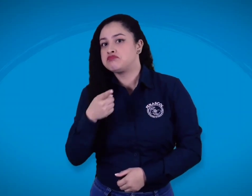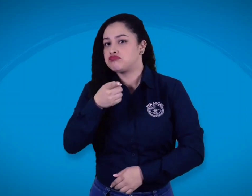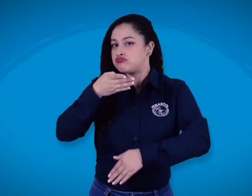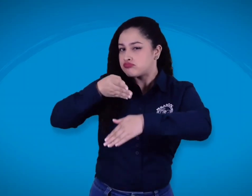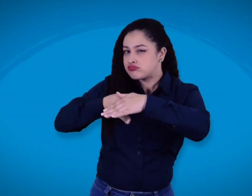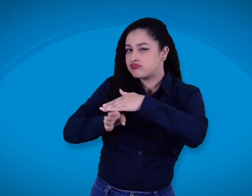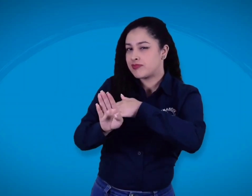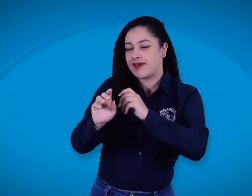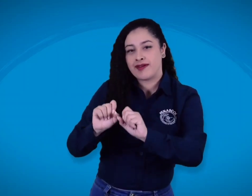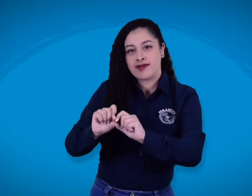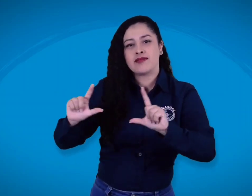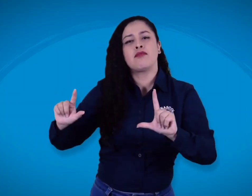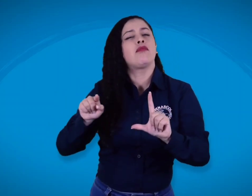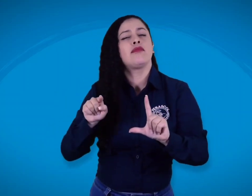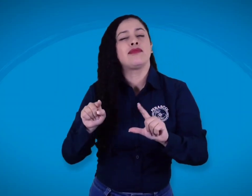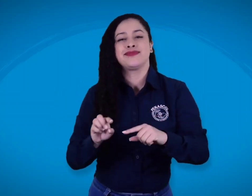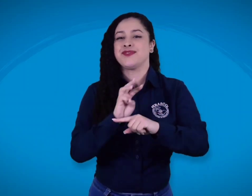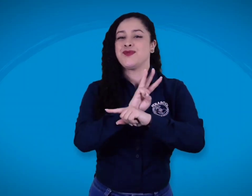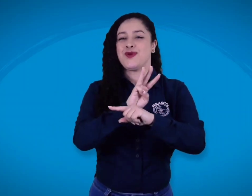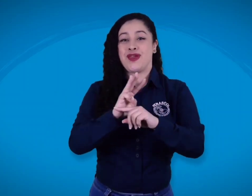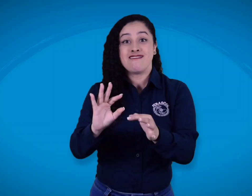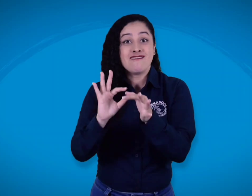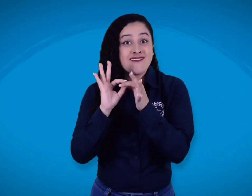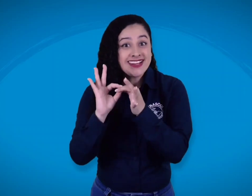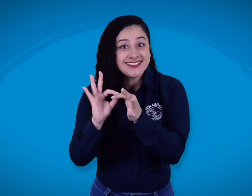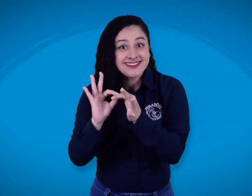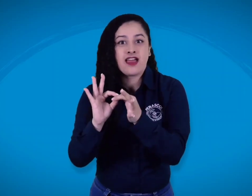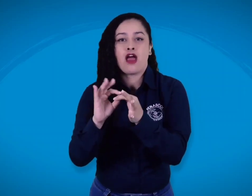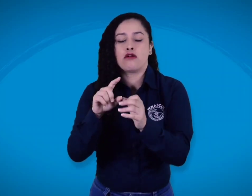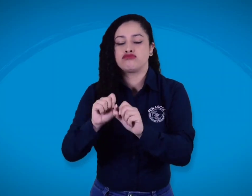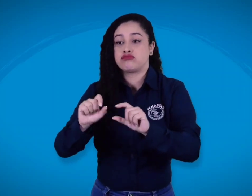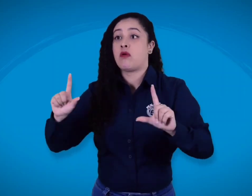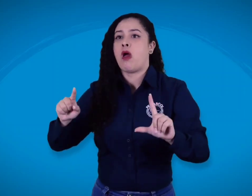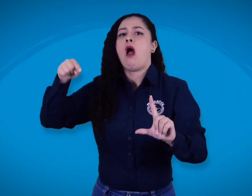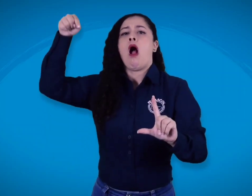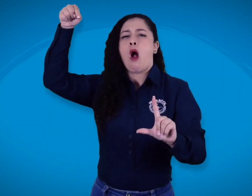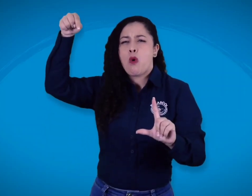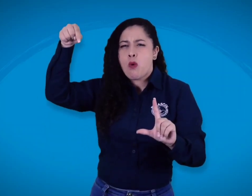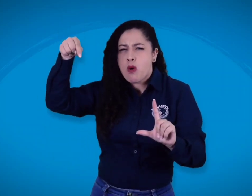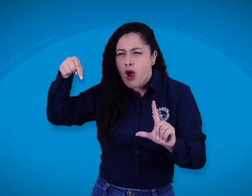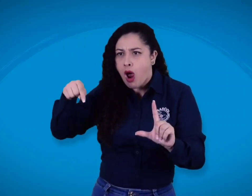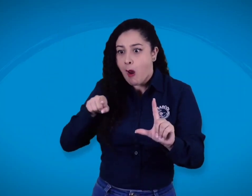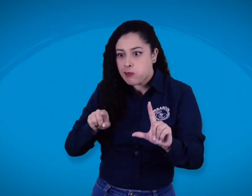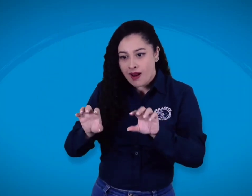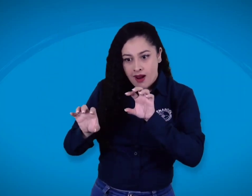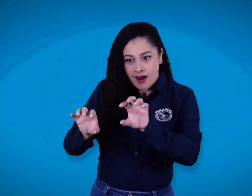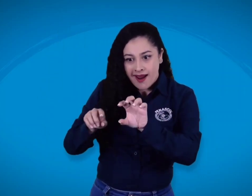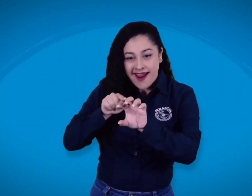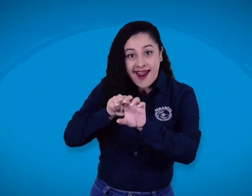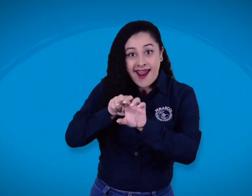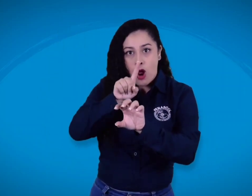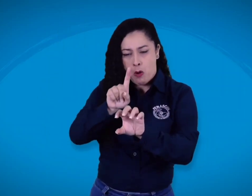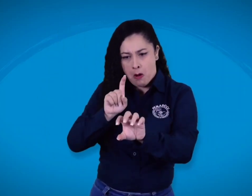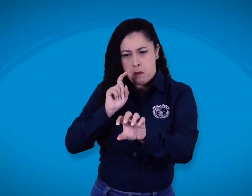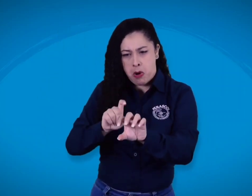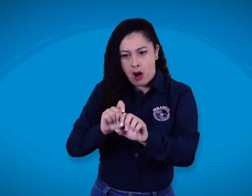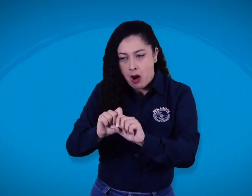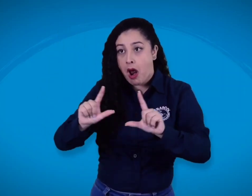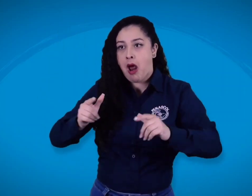otra forma es ingresando a la página de finales col en la parte inferior encontrarás un espacio donde al darle clic